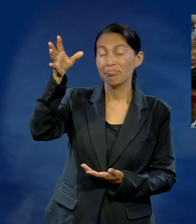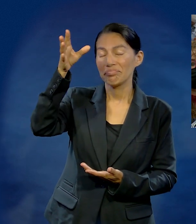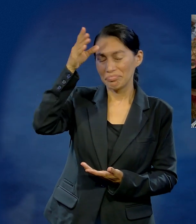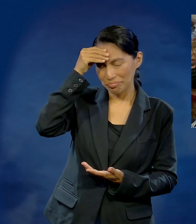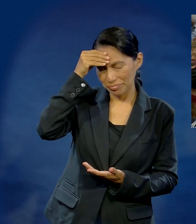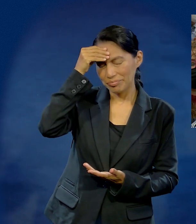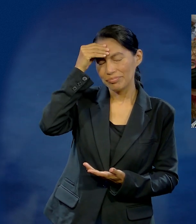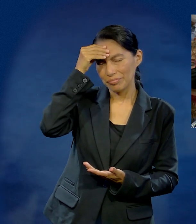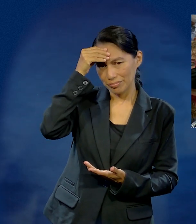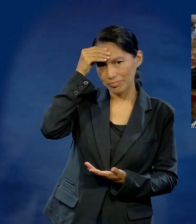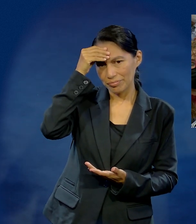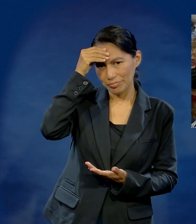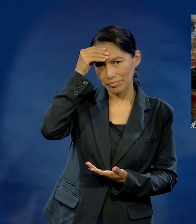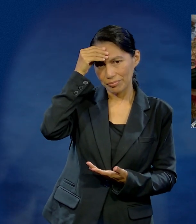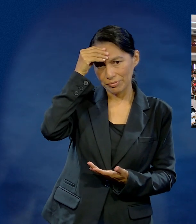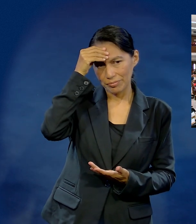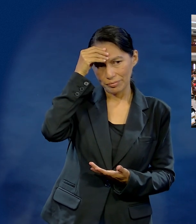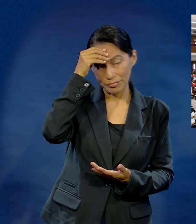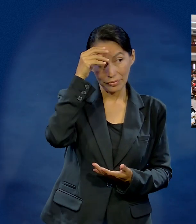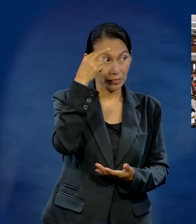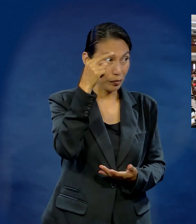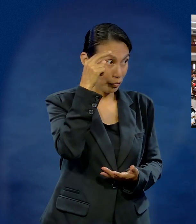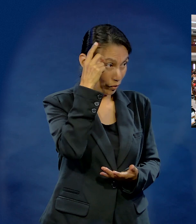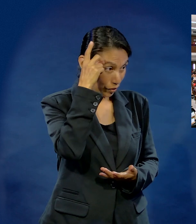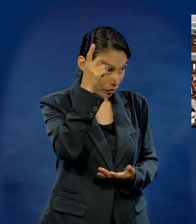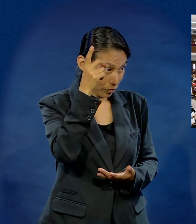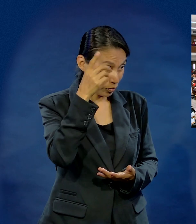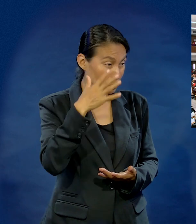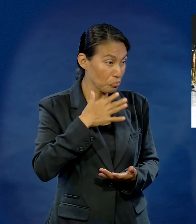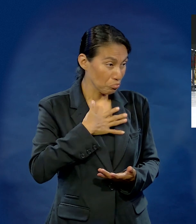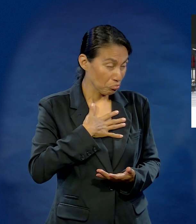problemas. Dile al de al lado, pero esta vez,